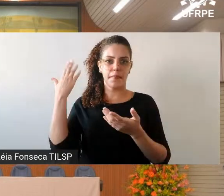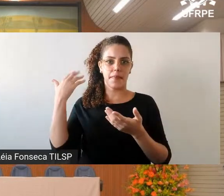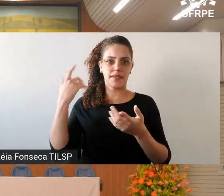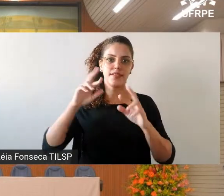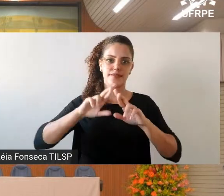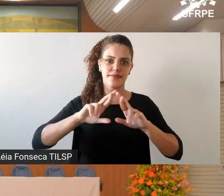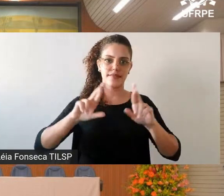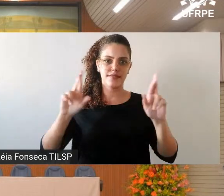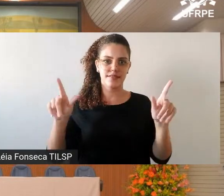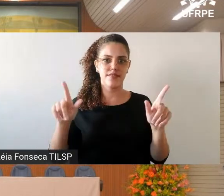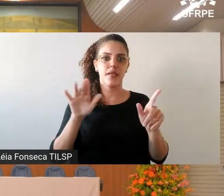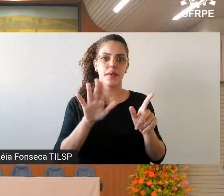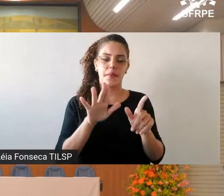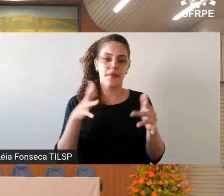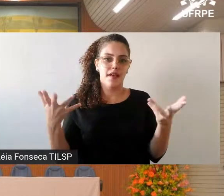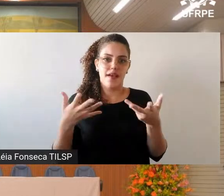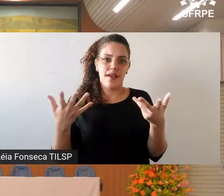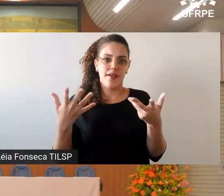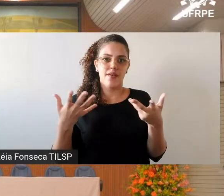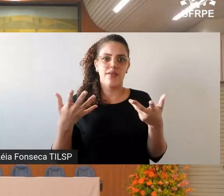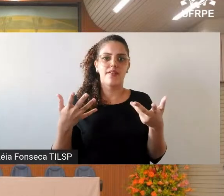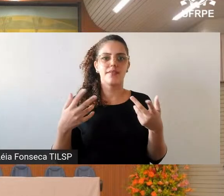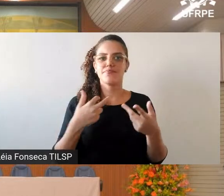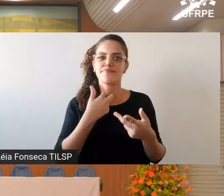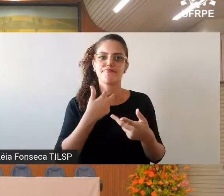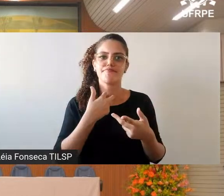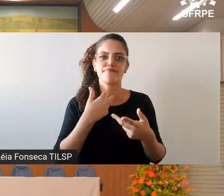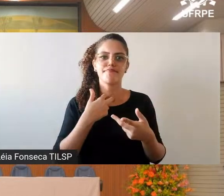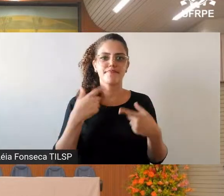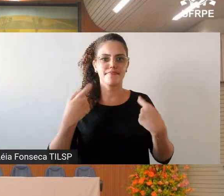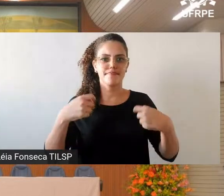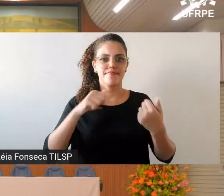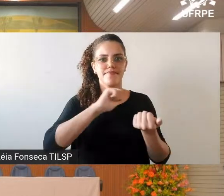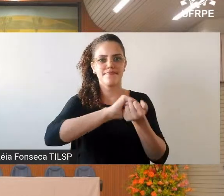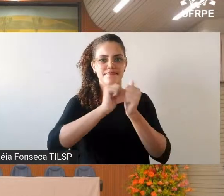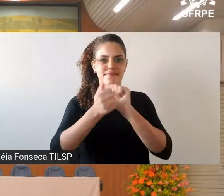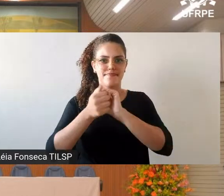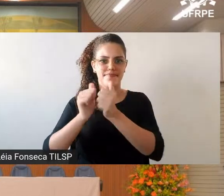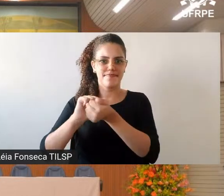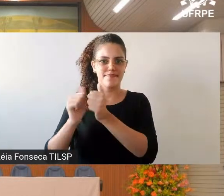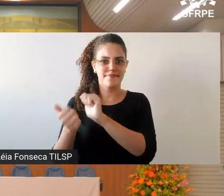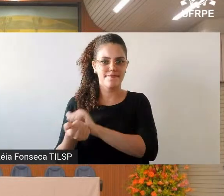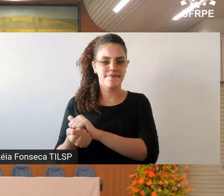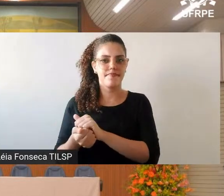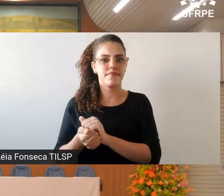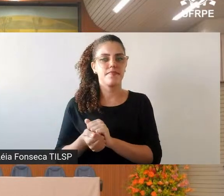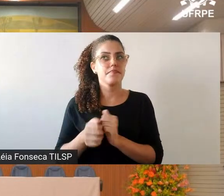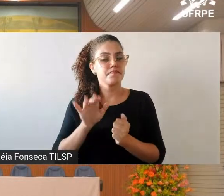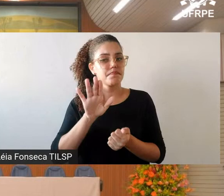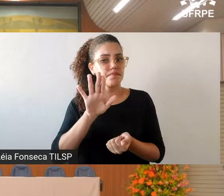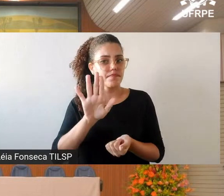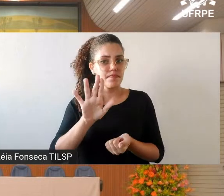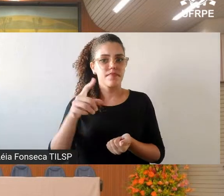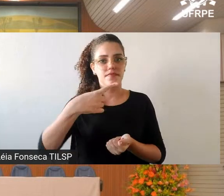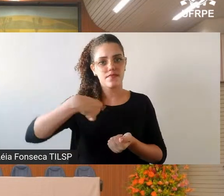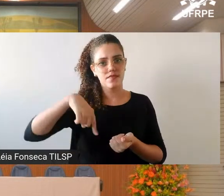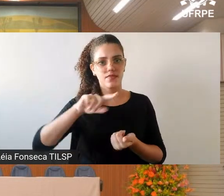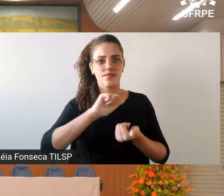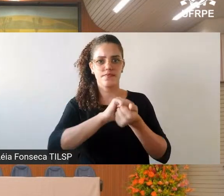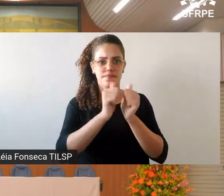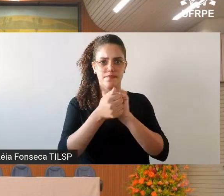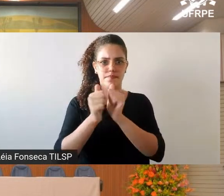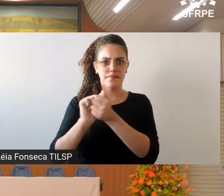tivemos que nos adaptar. Mas, mesmo estando totalmente adaptados, não estamos de forma